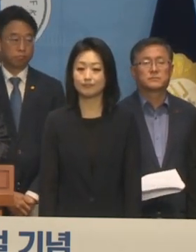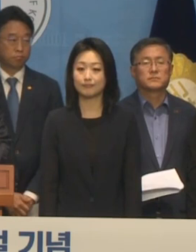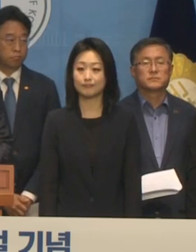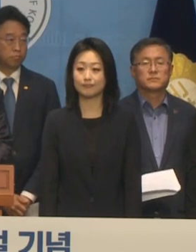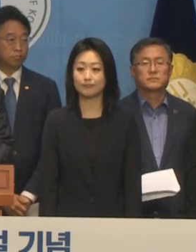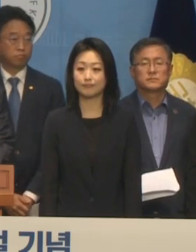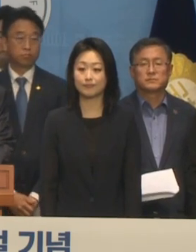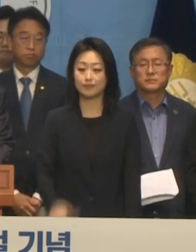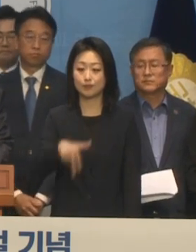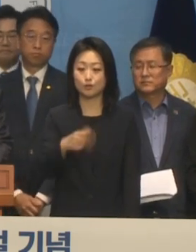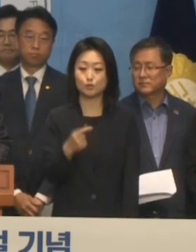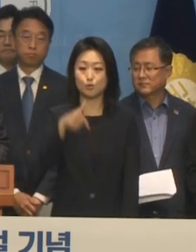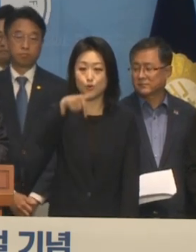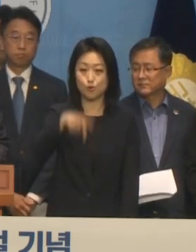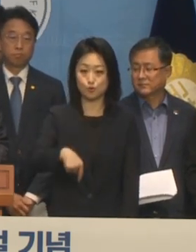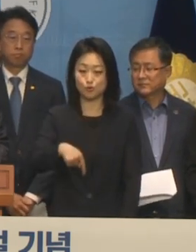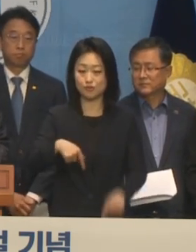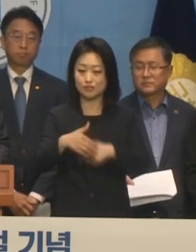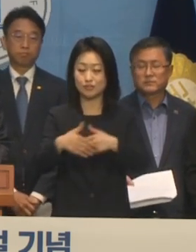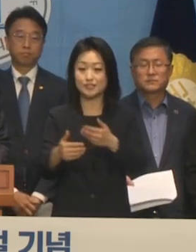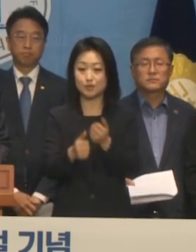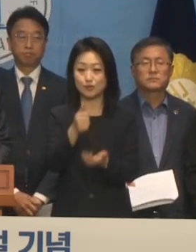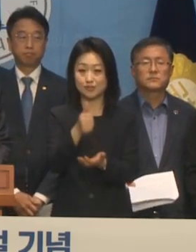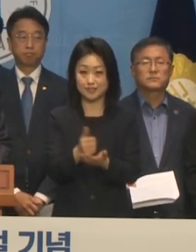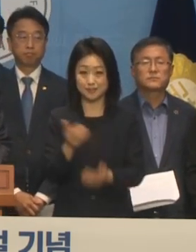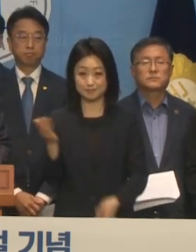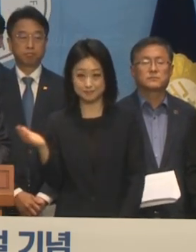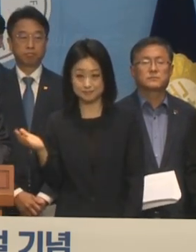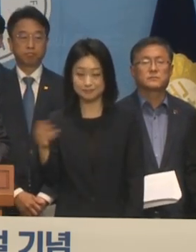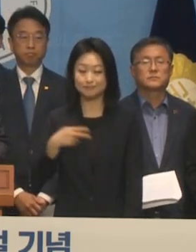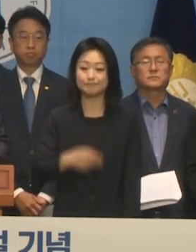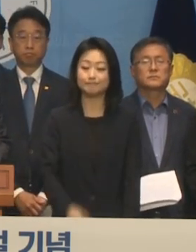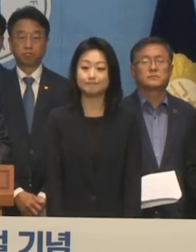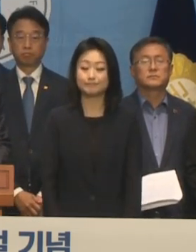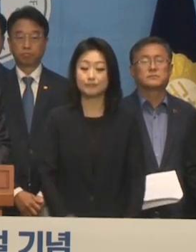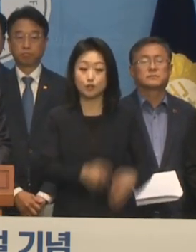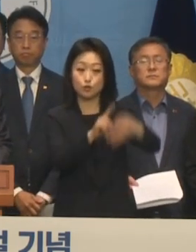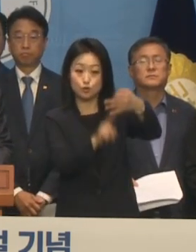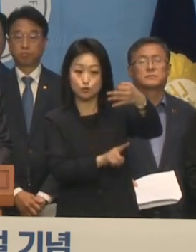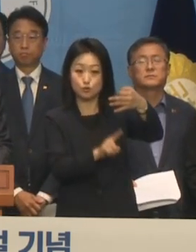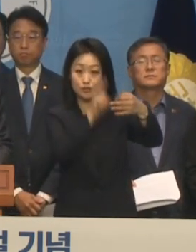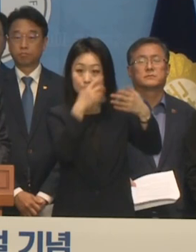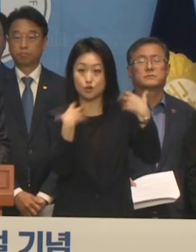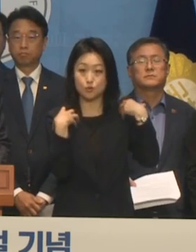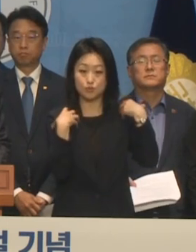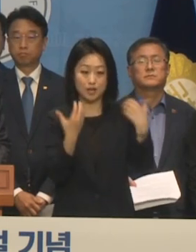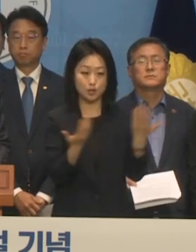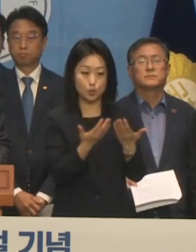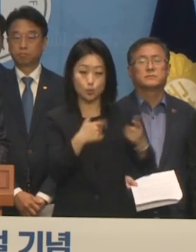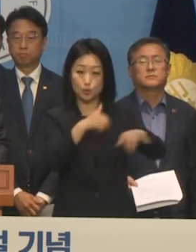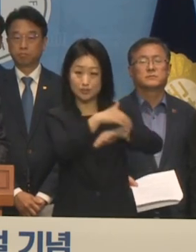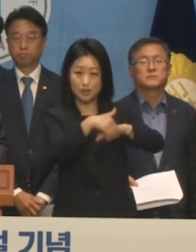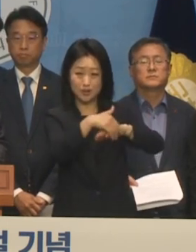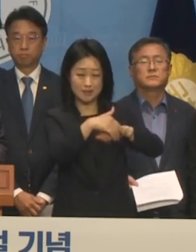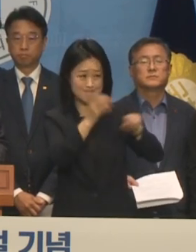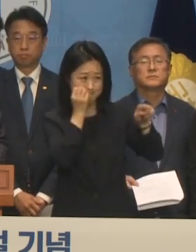네, 조국 혁신당 정책위 의장 서황진입니다. 윤석열 정부의 반노동 정책 이제 바뀌어야